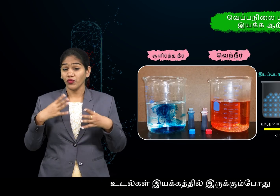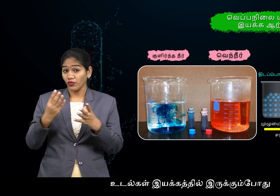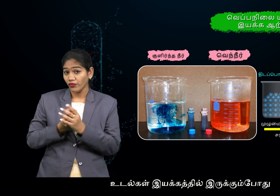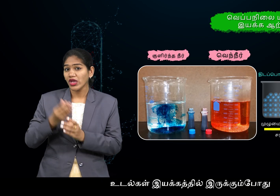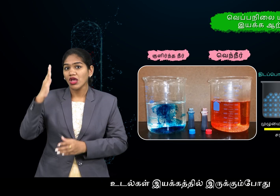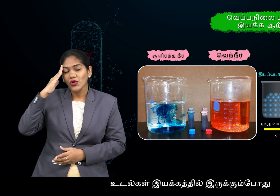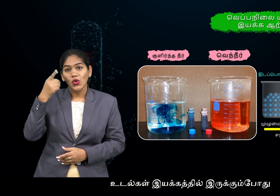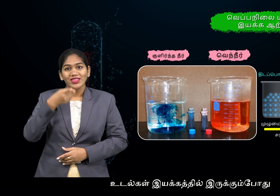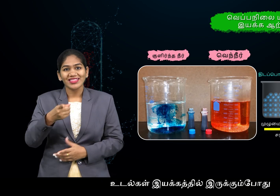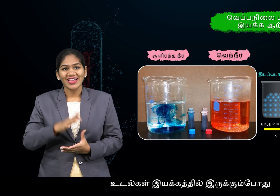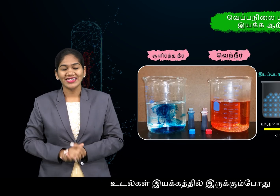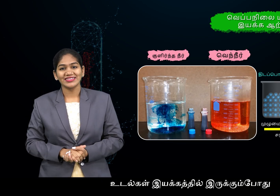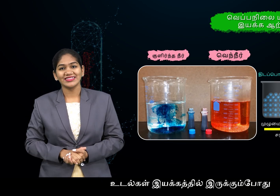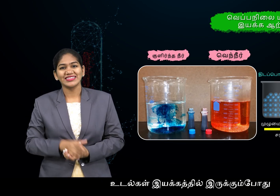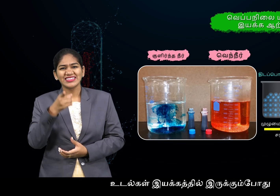உடல்கள் இயக்கத்தில் இருக்கும்போது